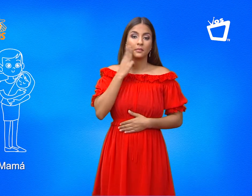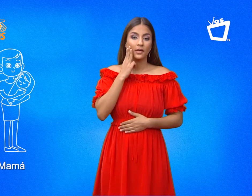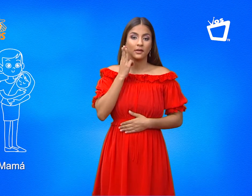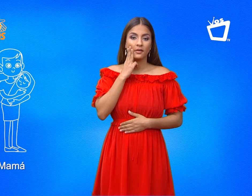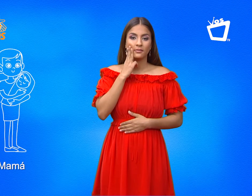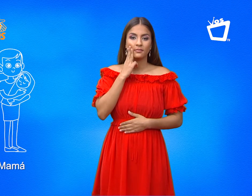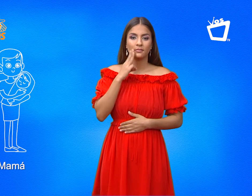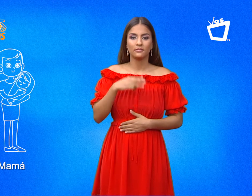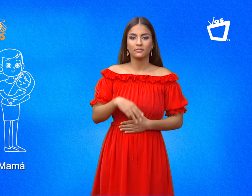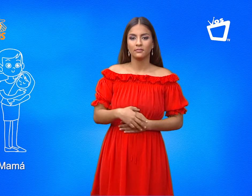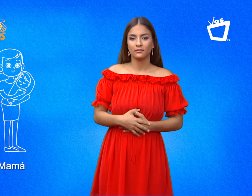mama